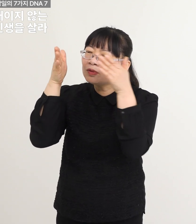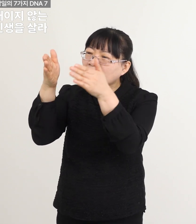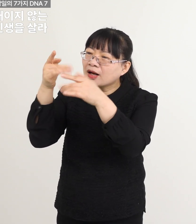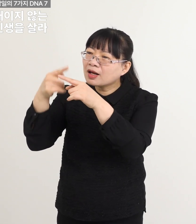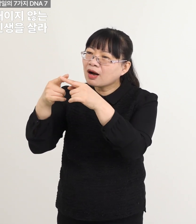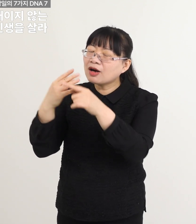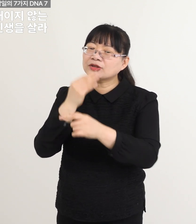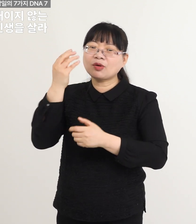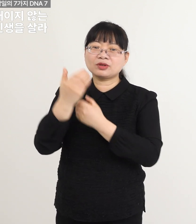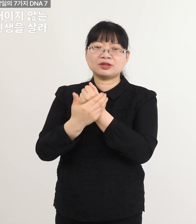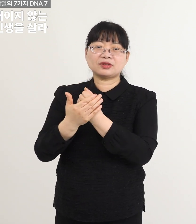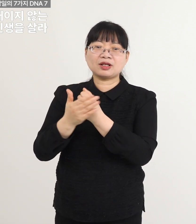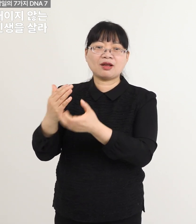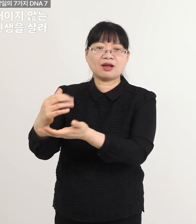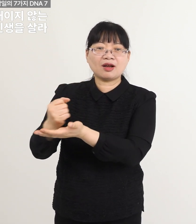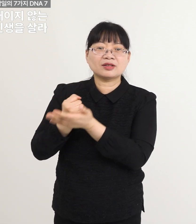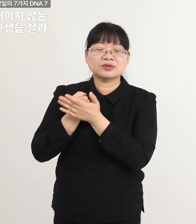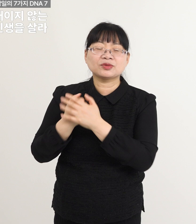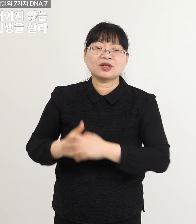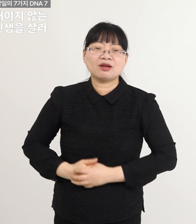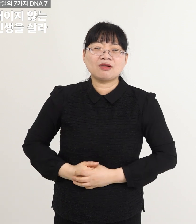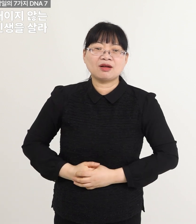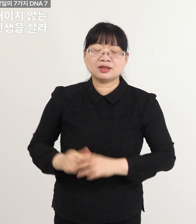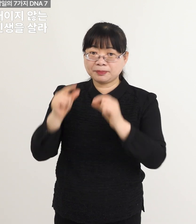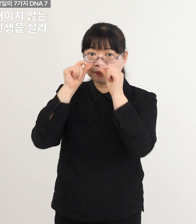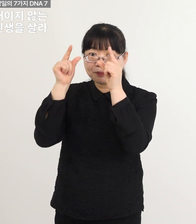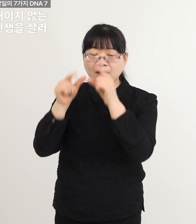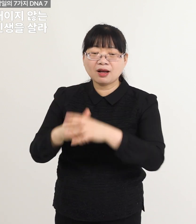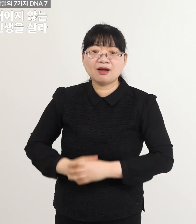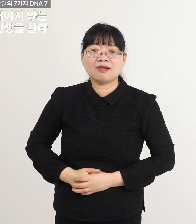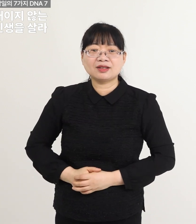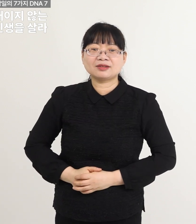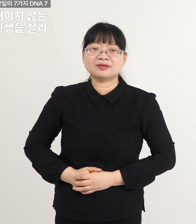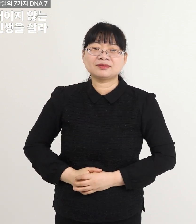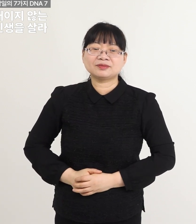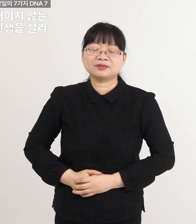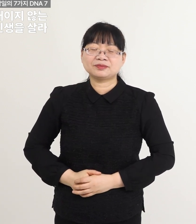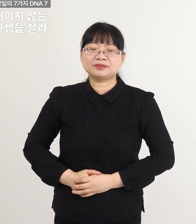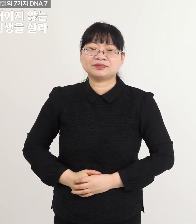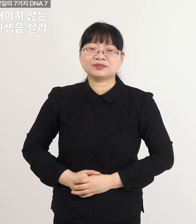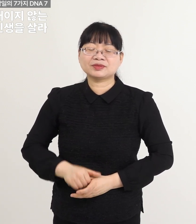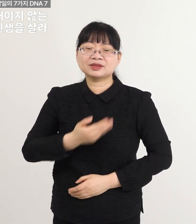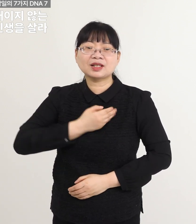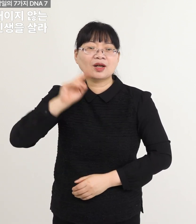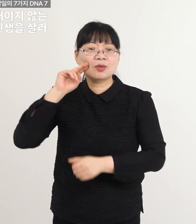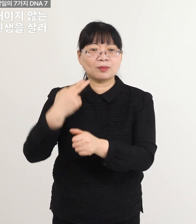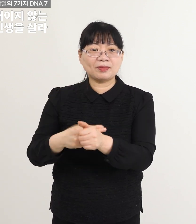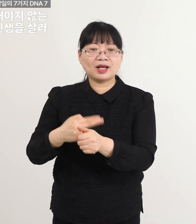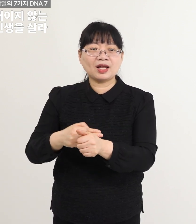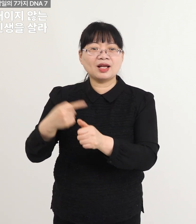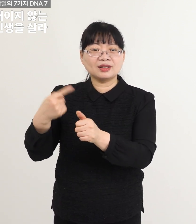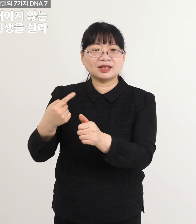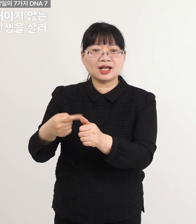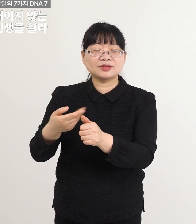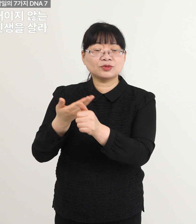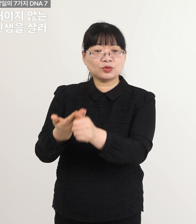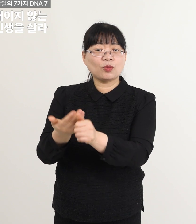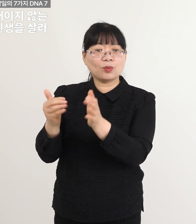성령의 은혜를 통해서 깨닫는 거예요. 사도 바울의 가르침